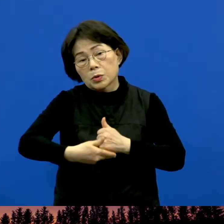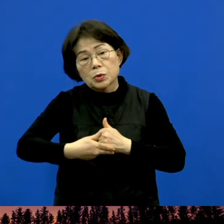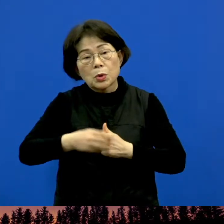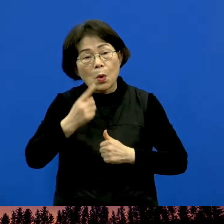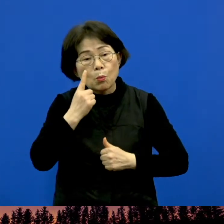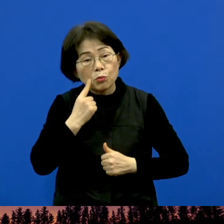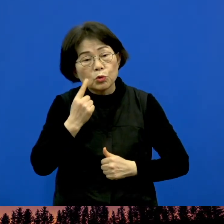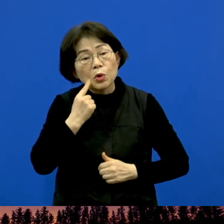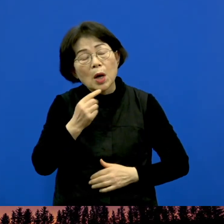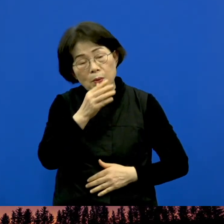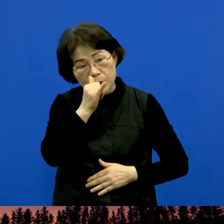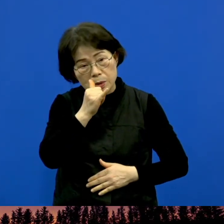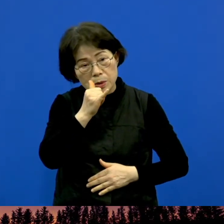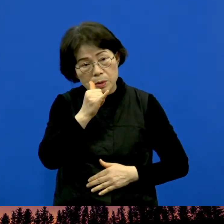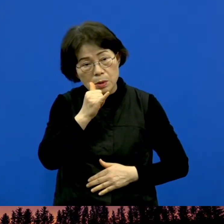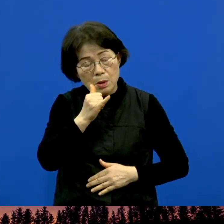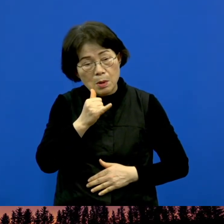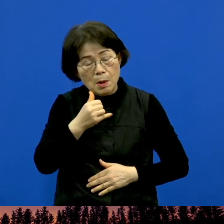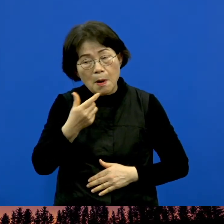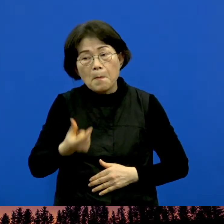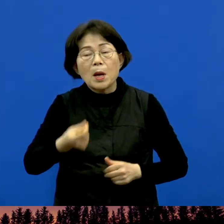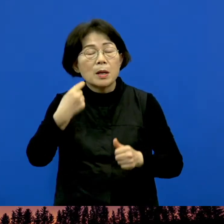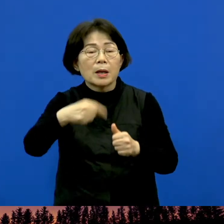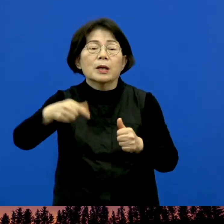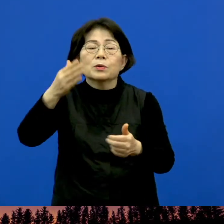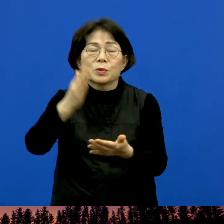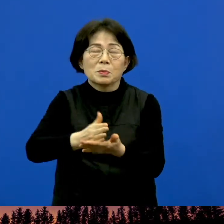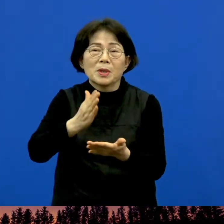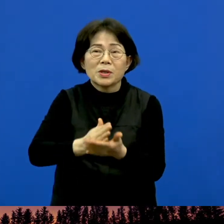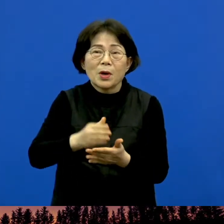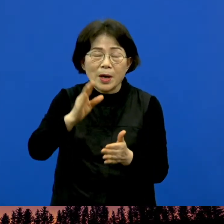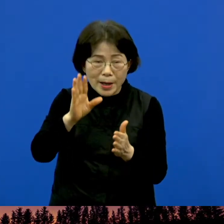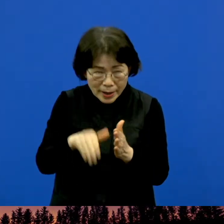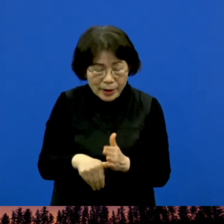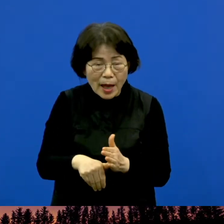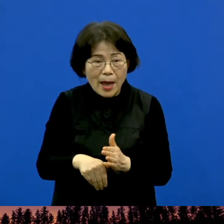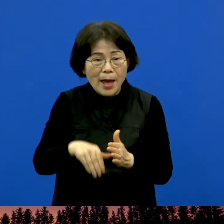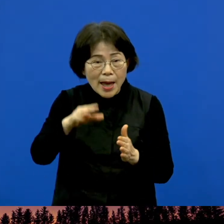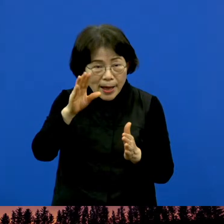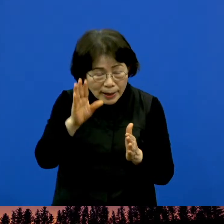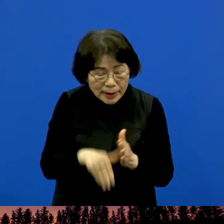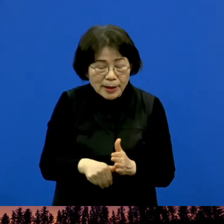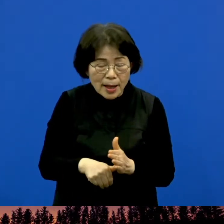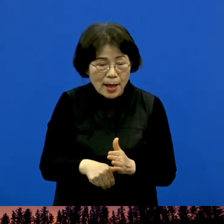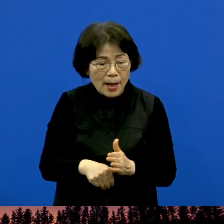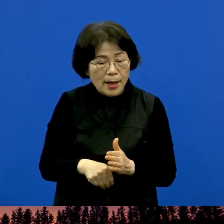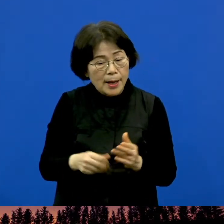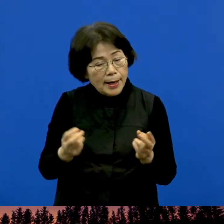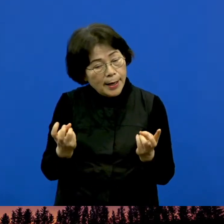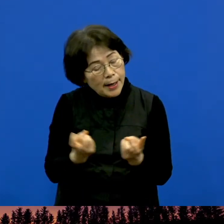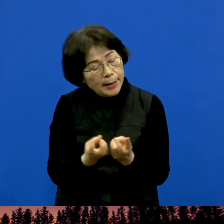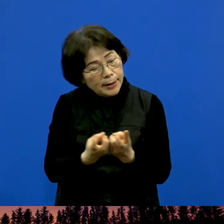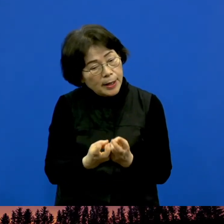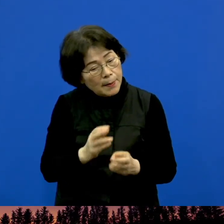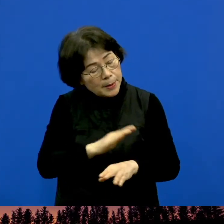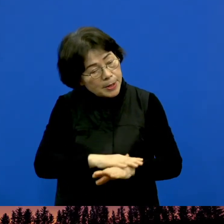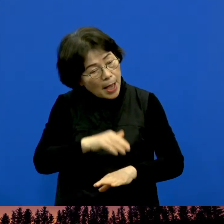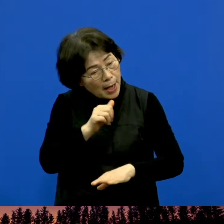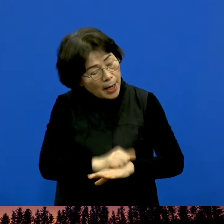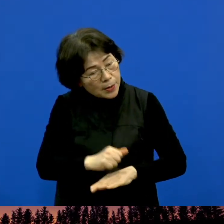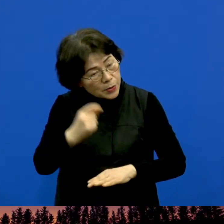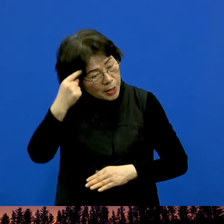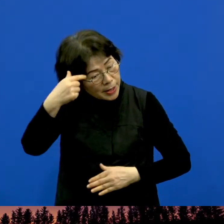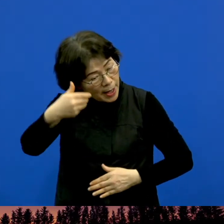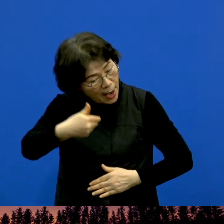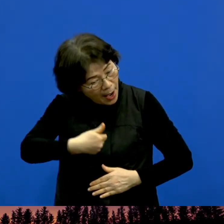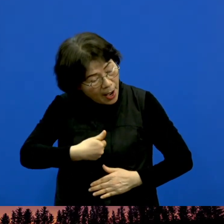거예요. 그래서 빨리 가르쳐주면 안 돼요. 그때 뜸을 좀 들여야 돼요. 어떻게 하면 알 수 나도 그렇게 할 수 있냐. 그럴 때